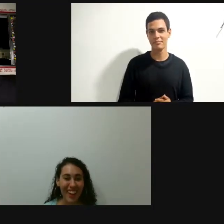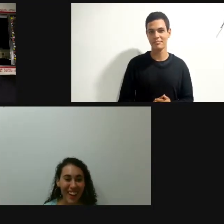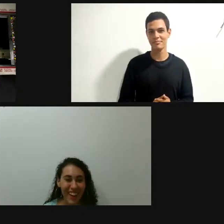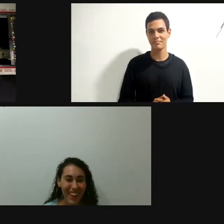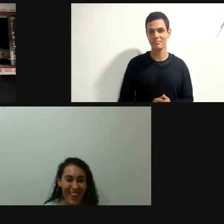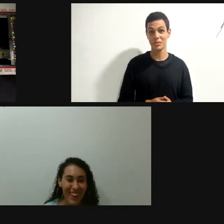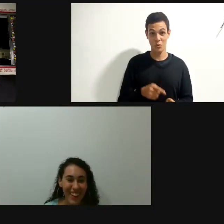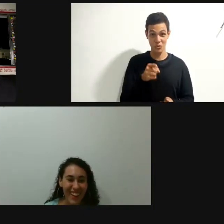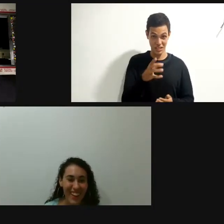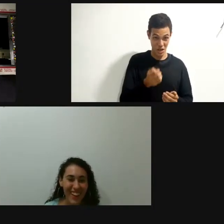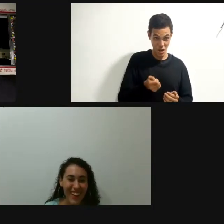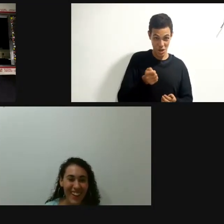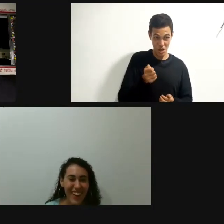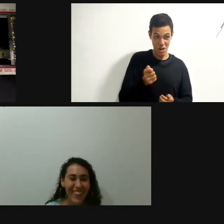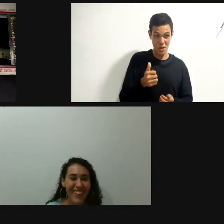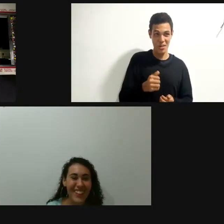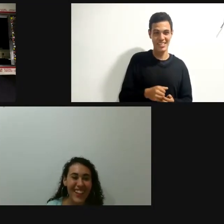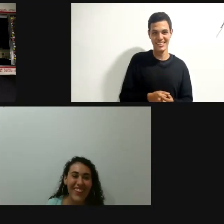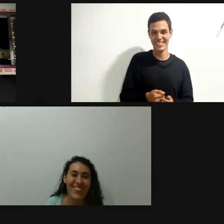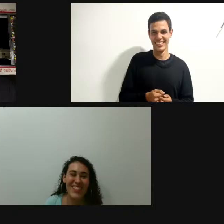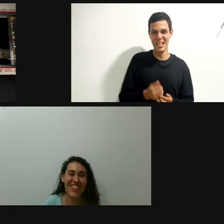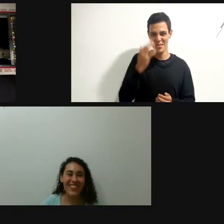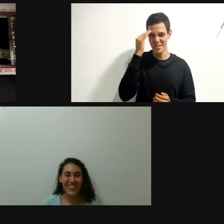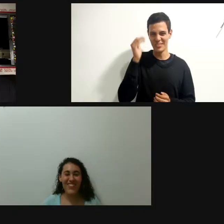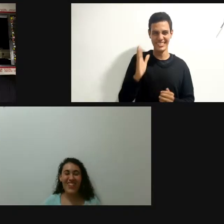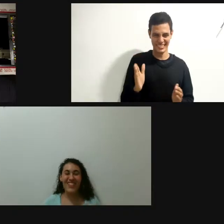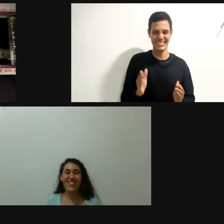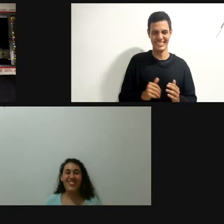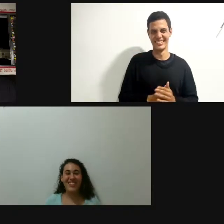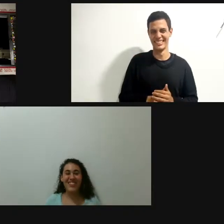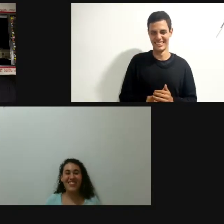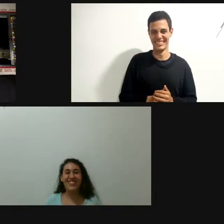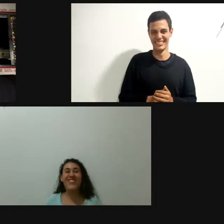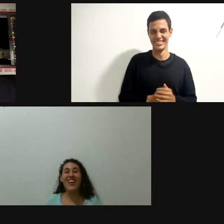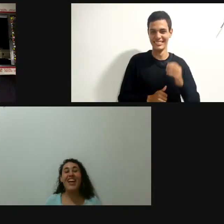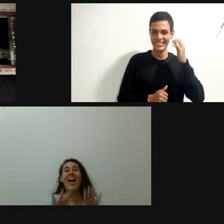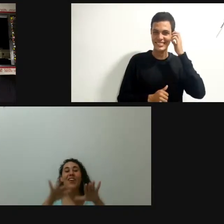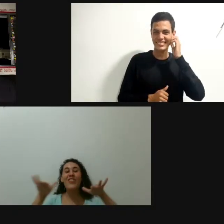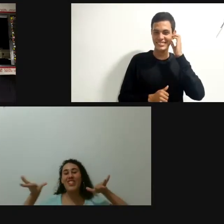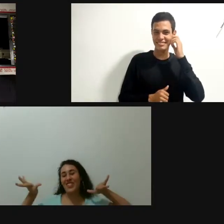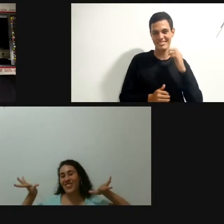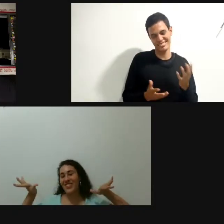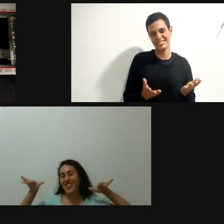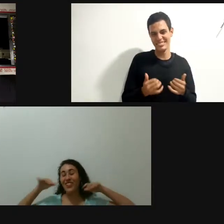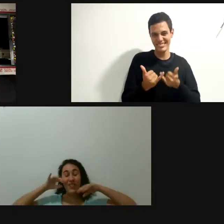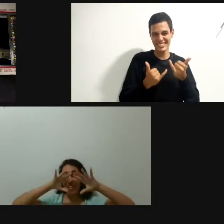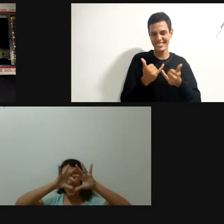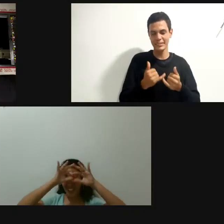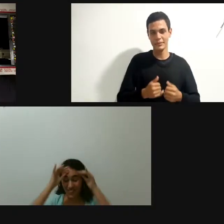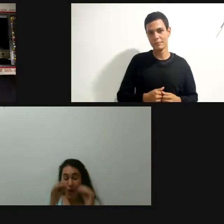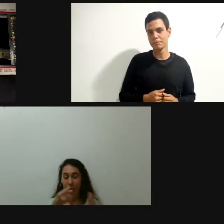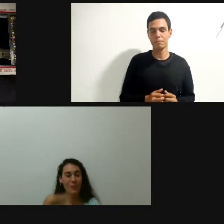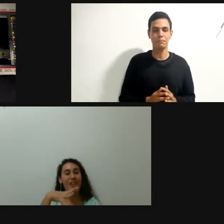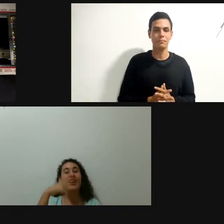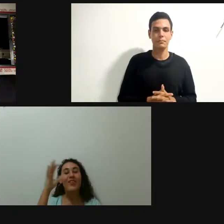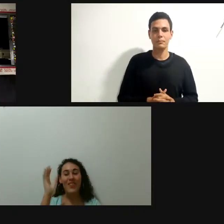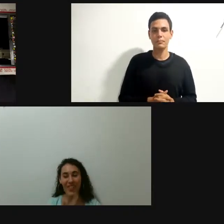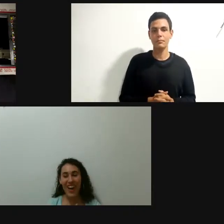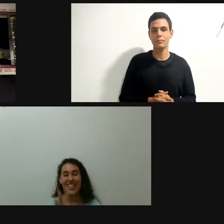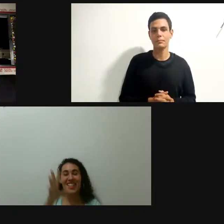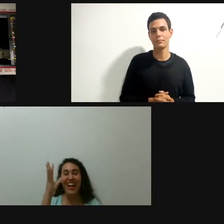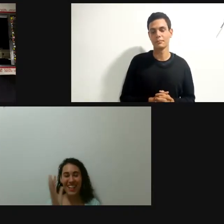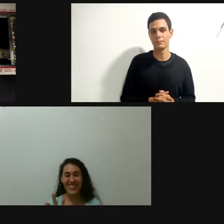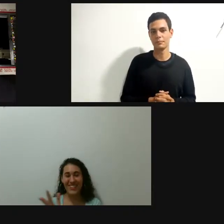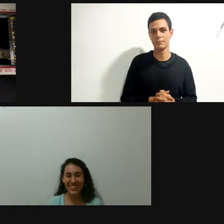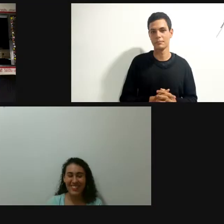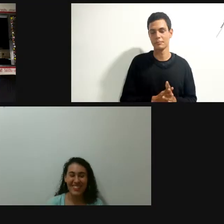uma faixa roxa, vai. Uma faixa, Uma faixa, uma faixa uma azul. faixa, uma faixa azul, olha, uma